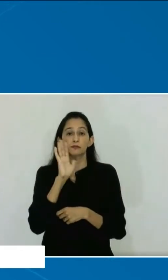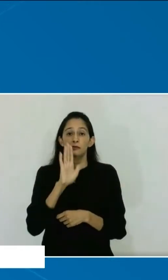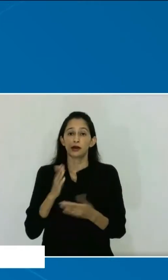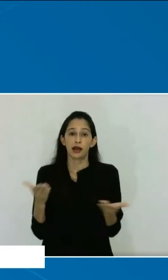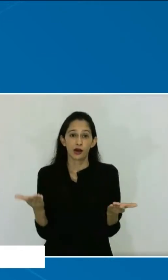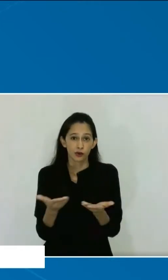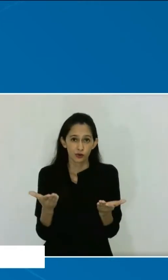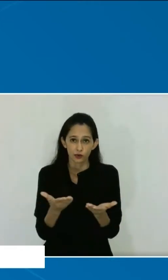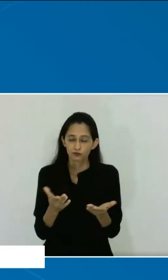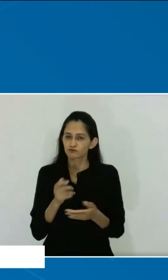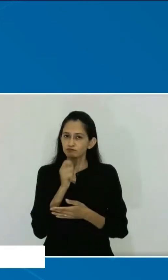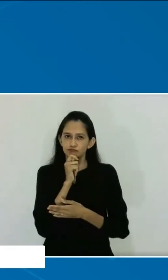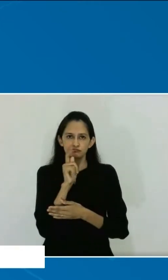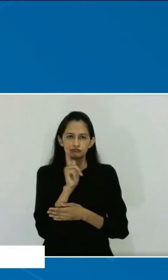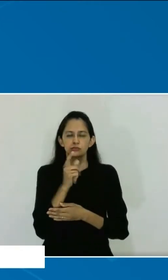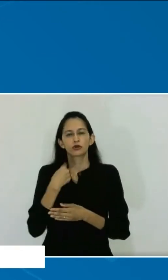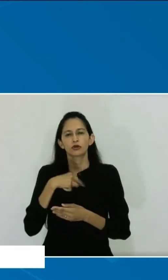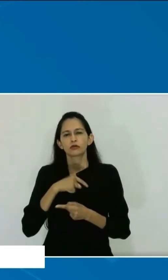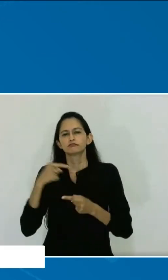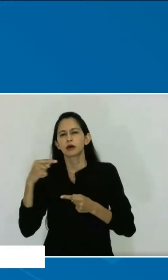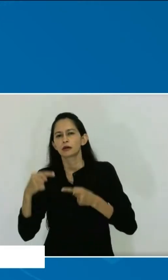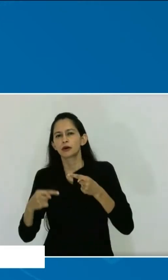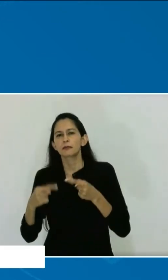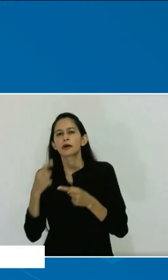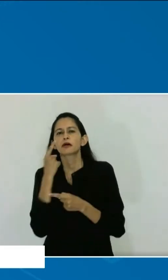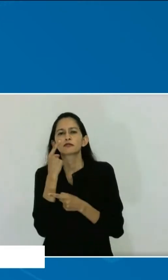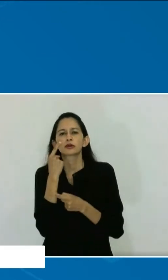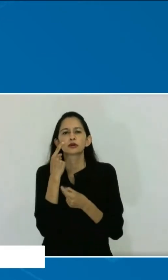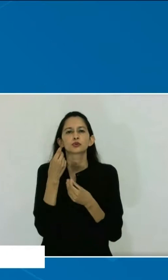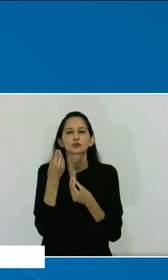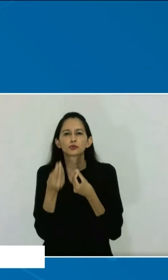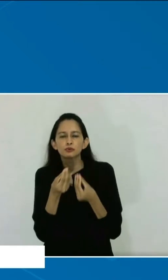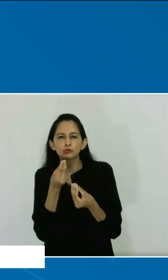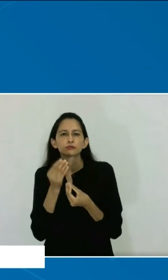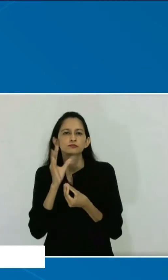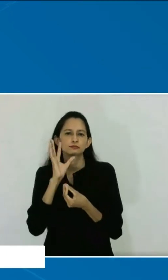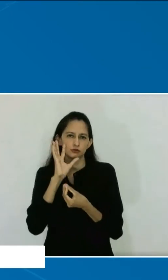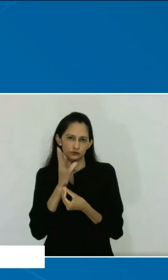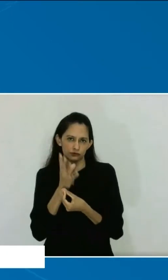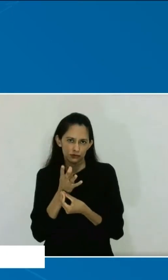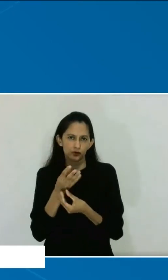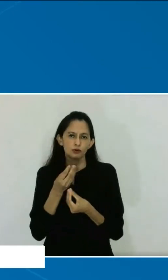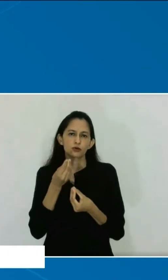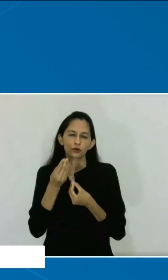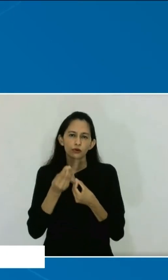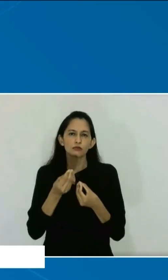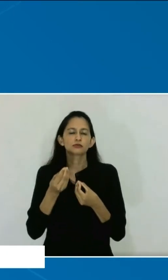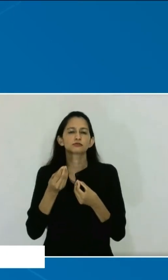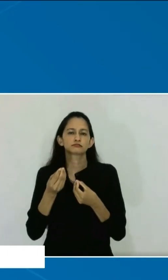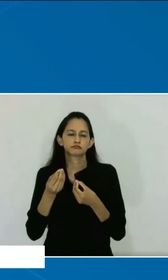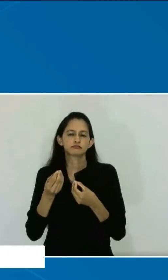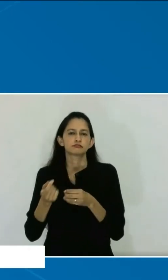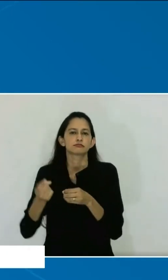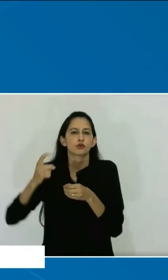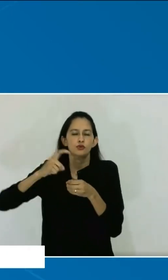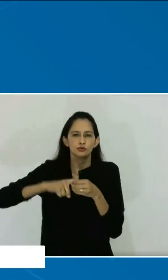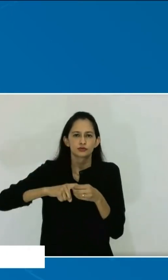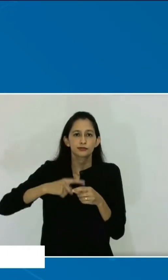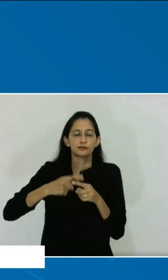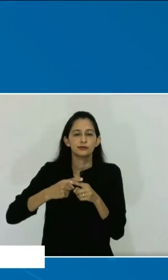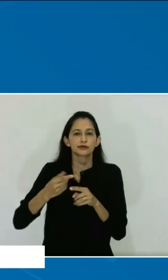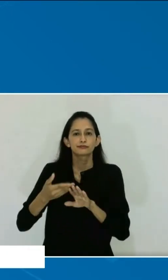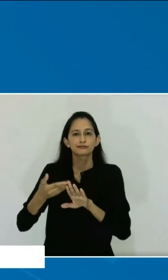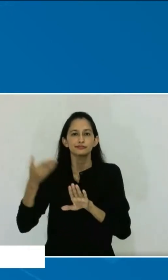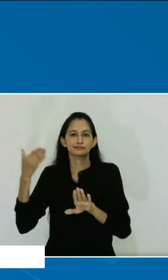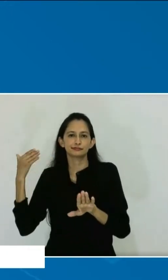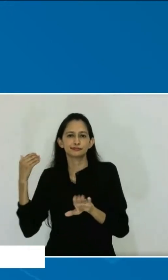nesse momento, a gente discute como fazer e como recuperar um pouco desse tempo ao qual nós fomos submetidos,